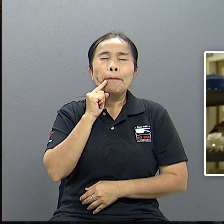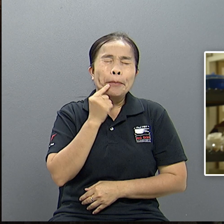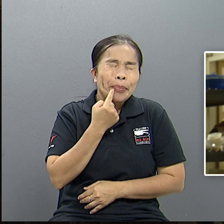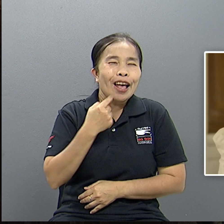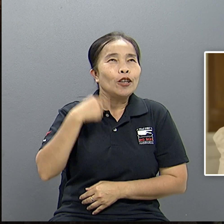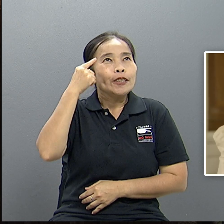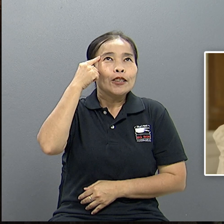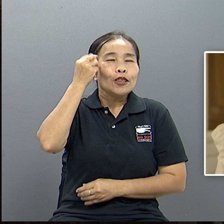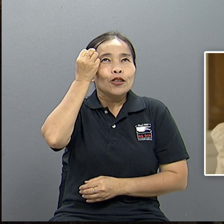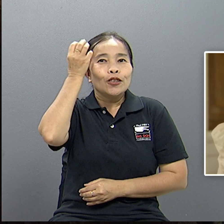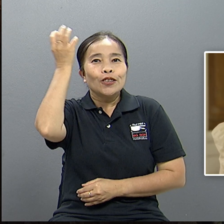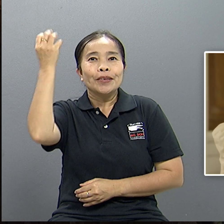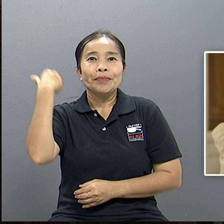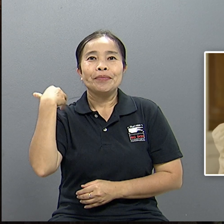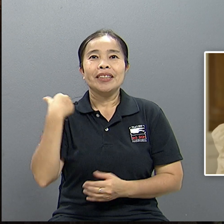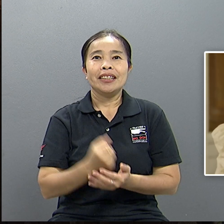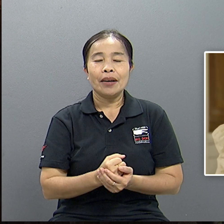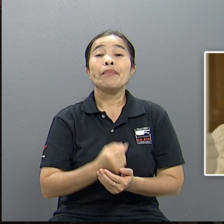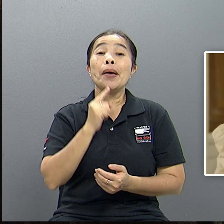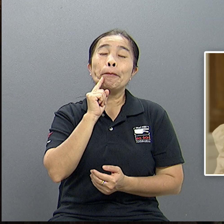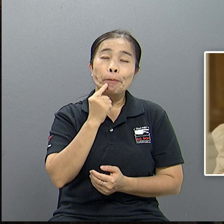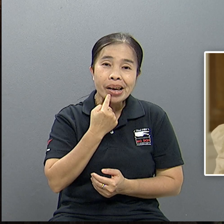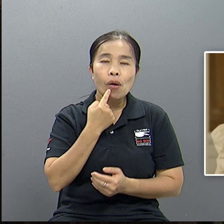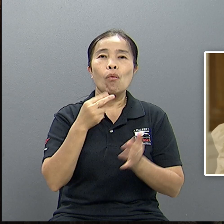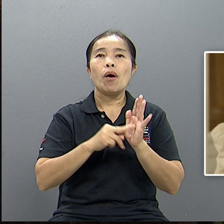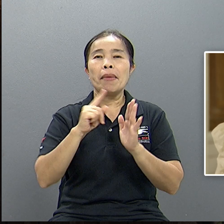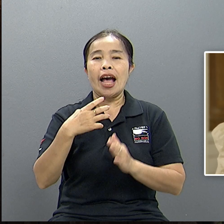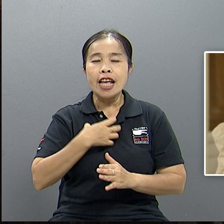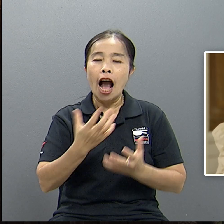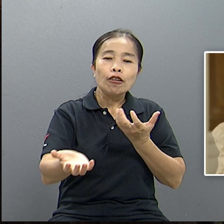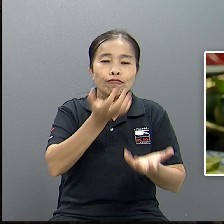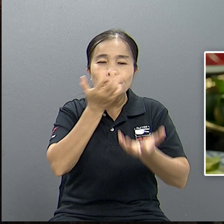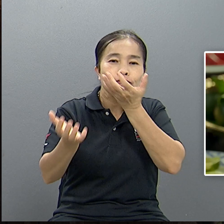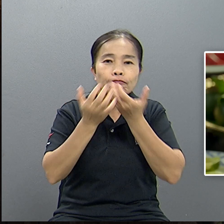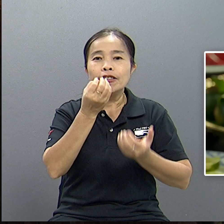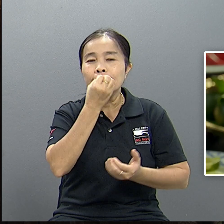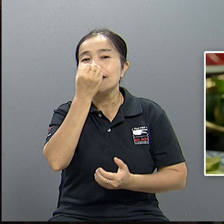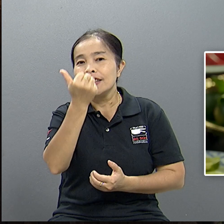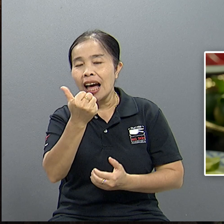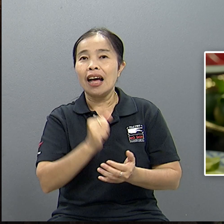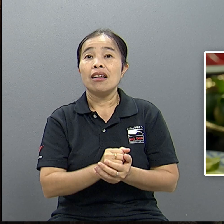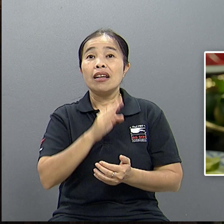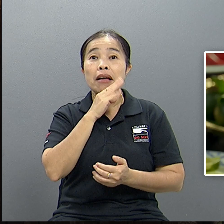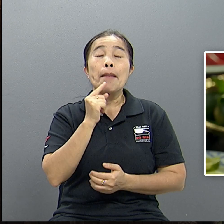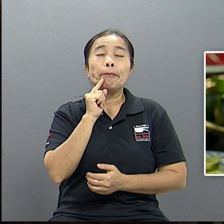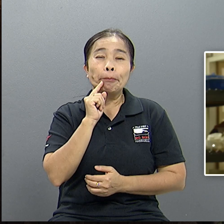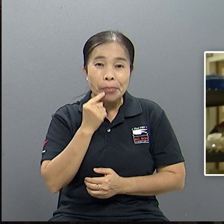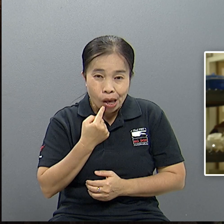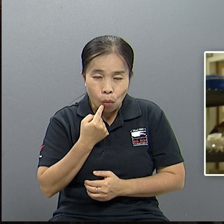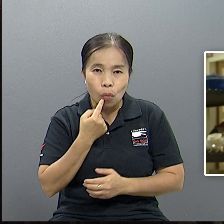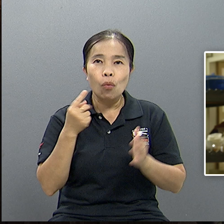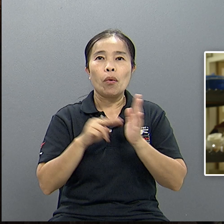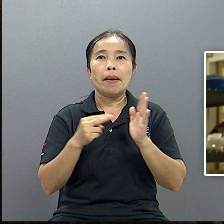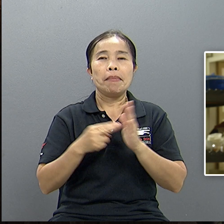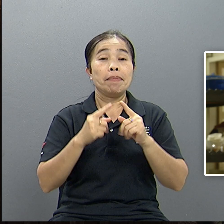มดแล้ว รสเปรี้ยวช่วยให้อยากอาหารเพิ่มขึ้นค่ะ ความเปรี้ยวที่แตกต่